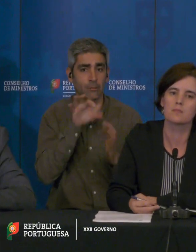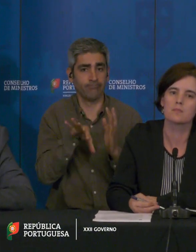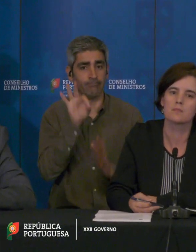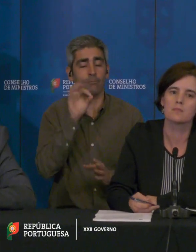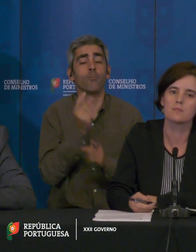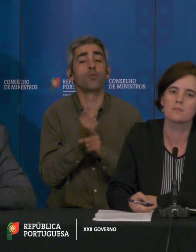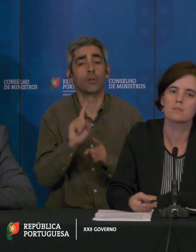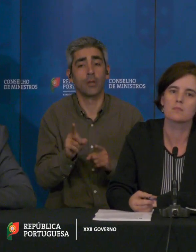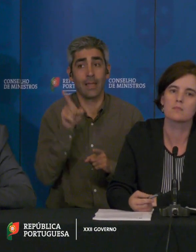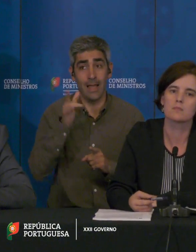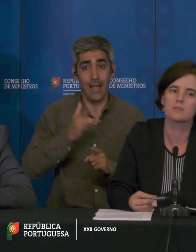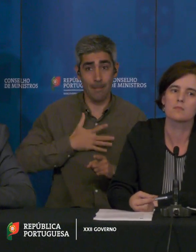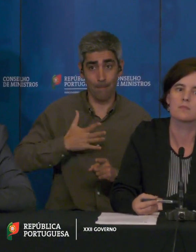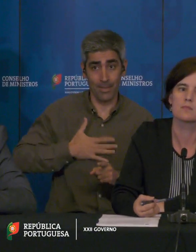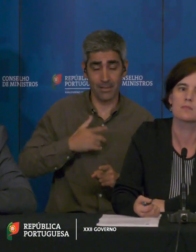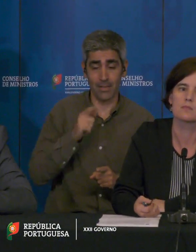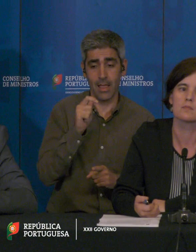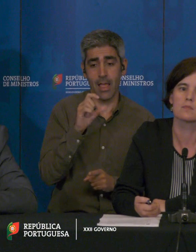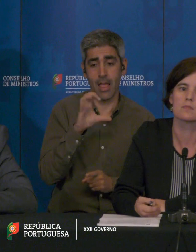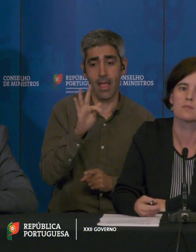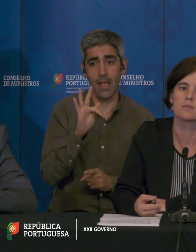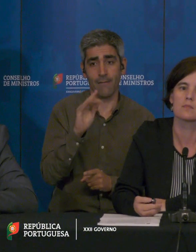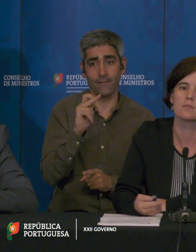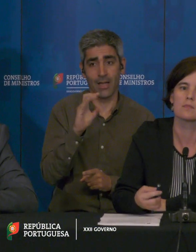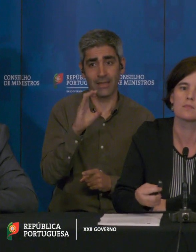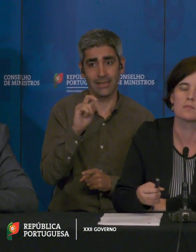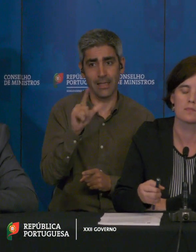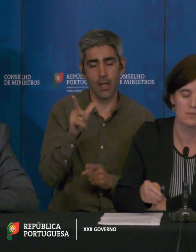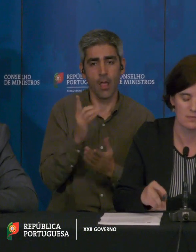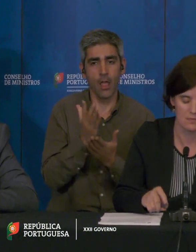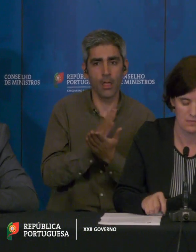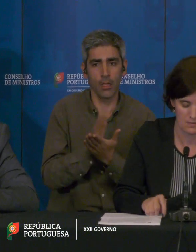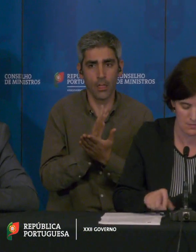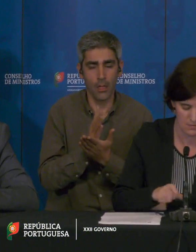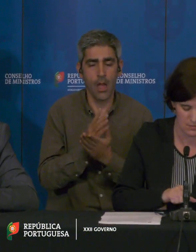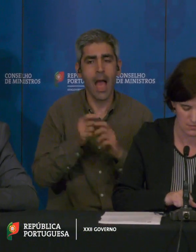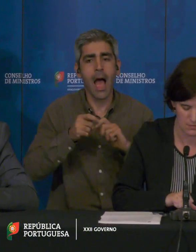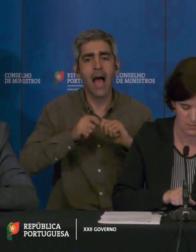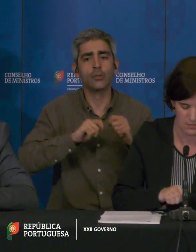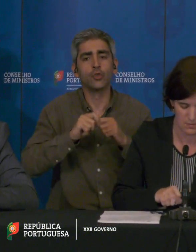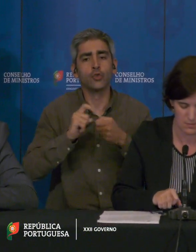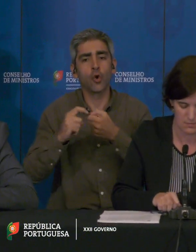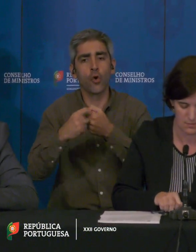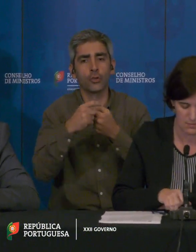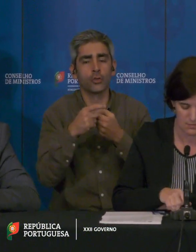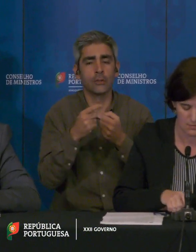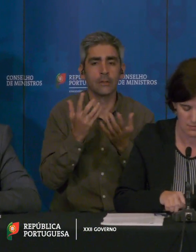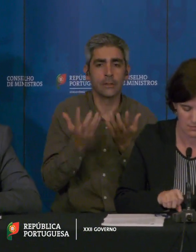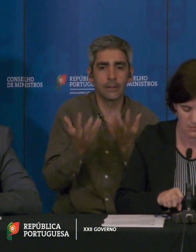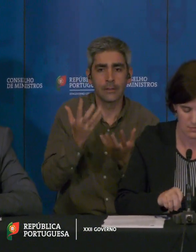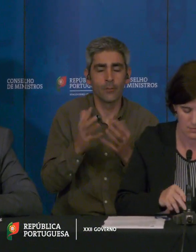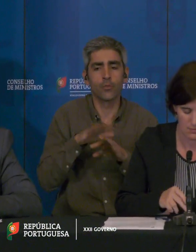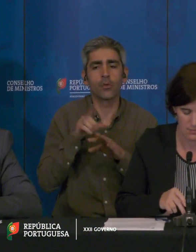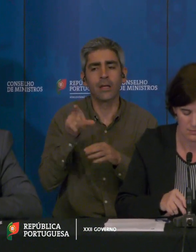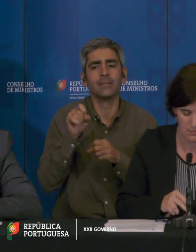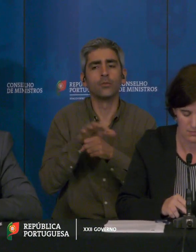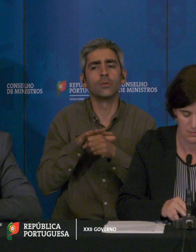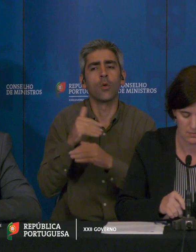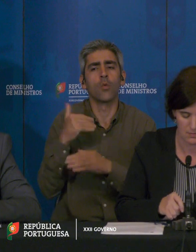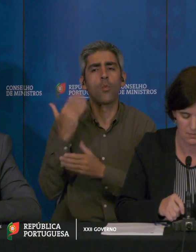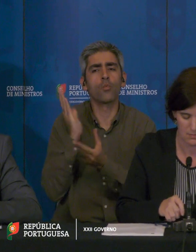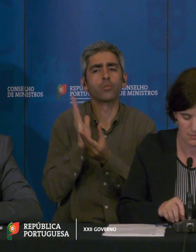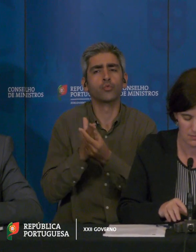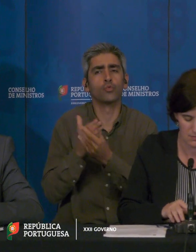se encontra numa situação de grande impasse acionista, desde que no final do ano passado, na sequência do processo Luanda Leaks,